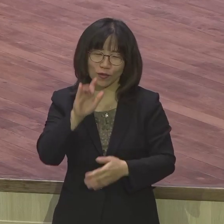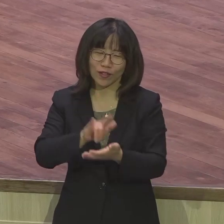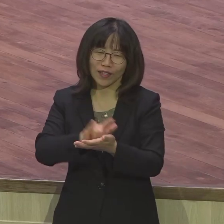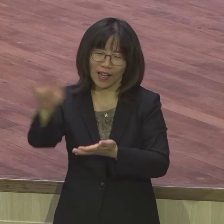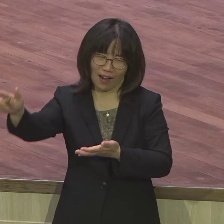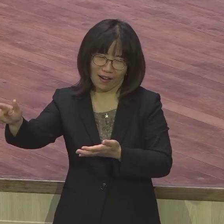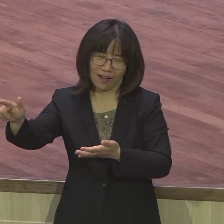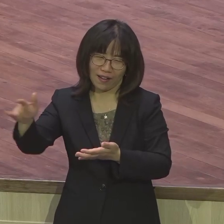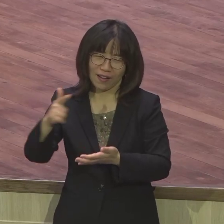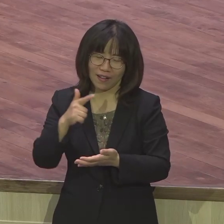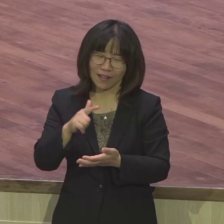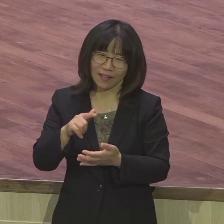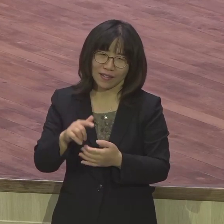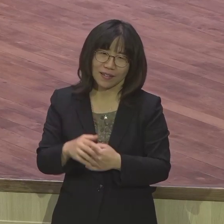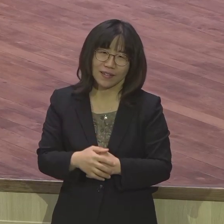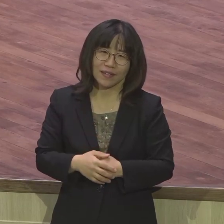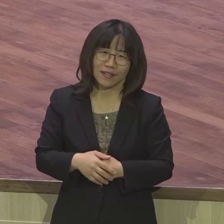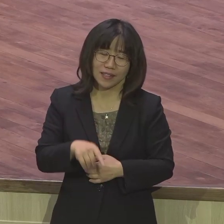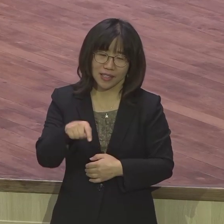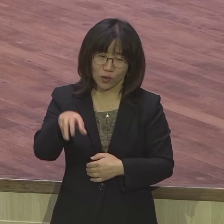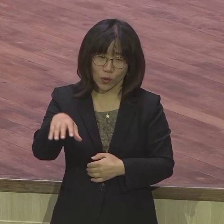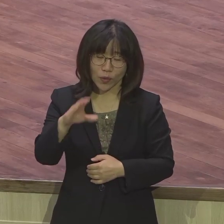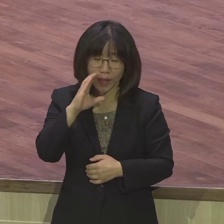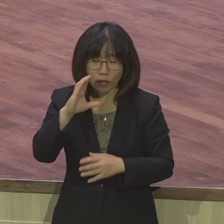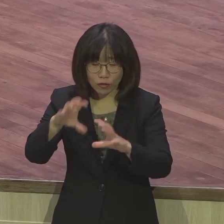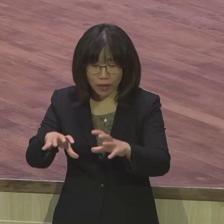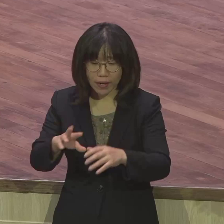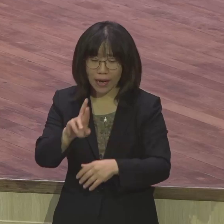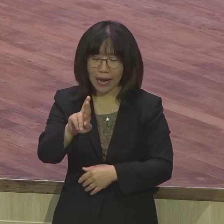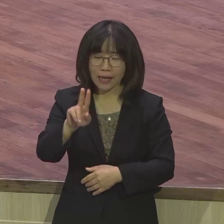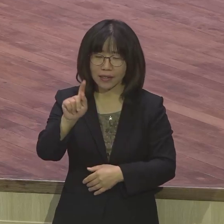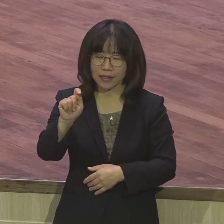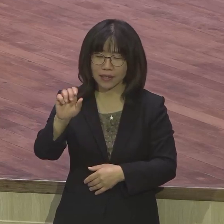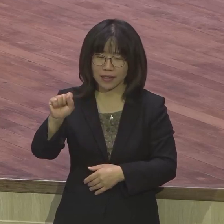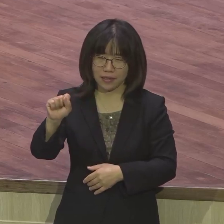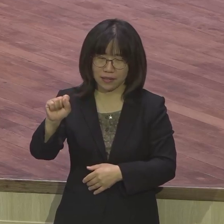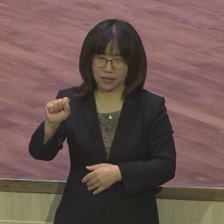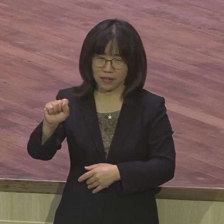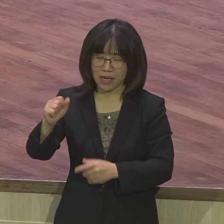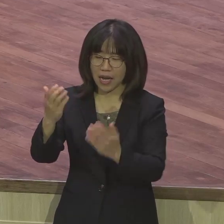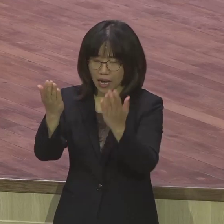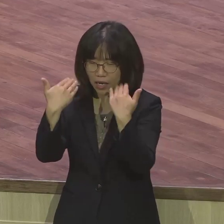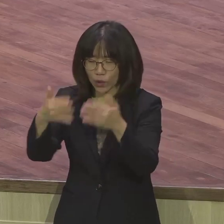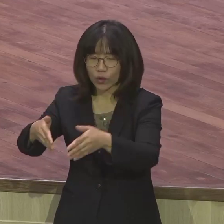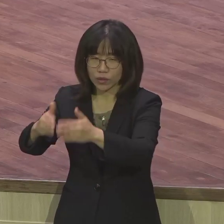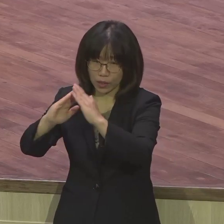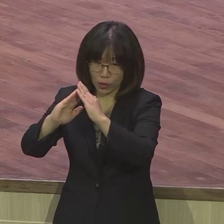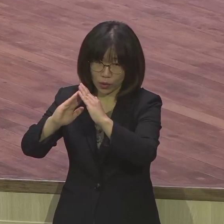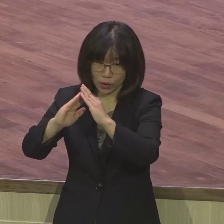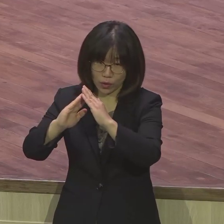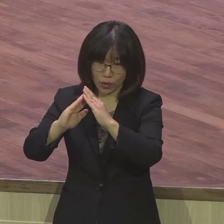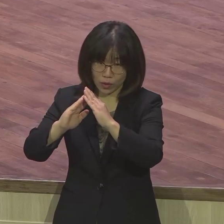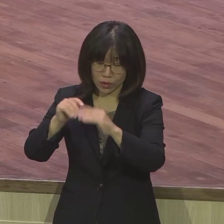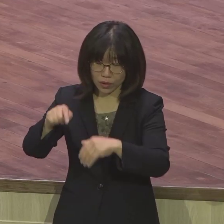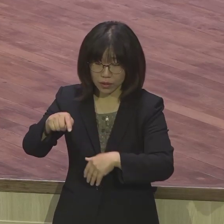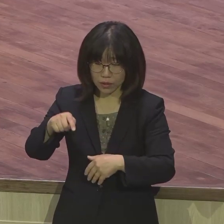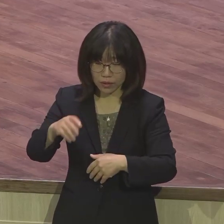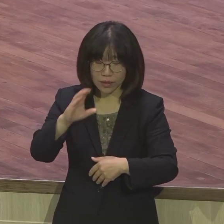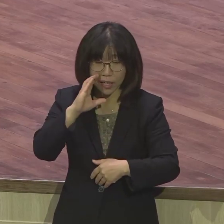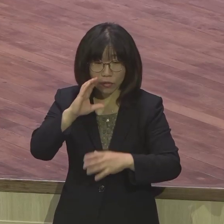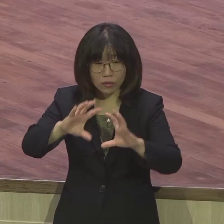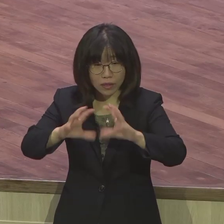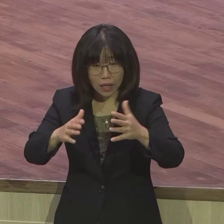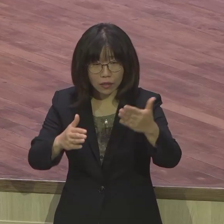신학생이 13명이고 청강생 7명, 20명이 RTS 분교가 생겼어요. 95%가 되는 이 불교 나라에.